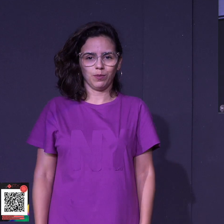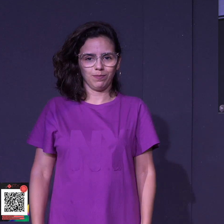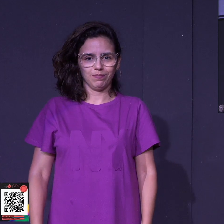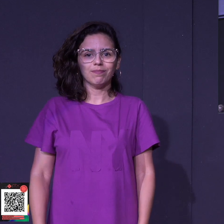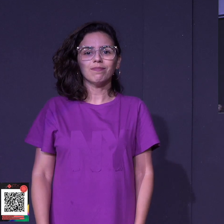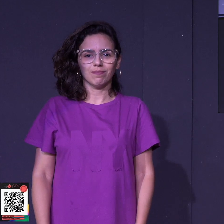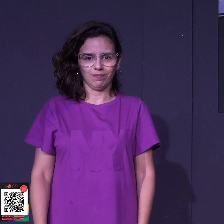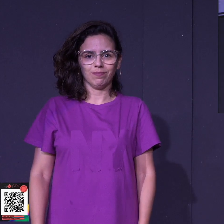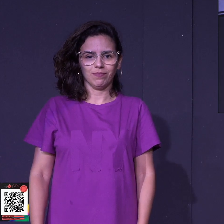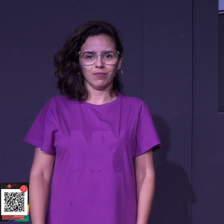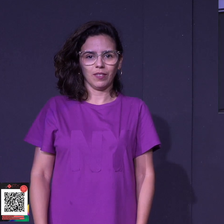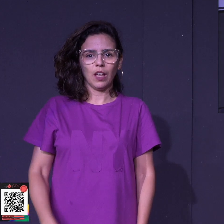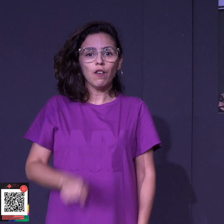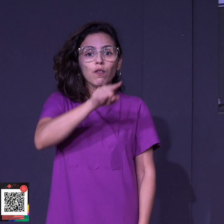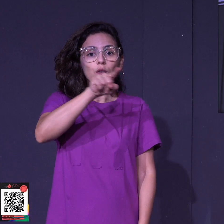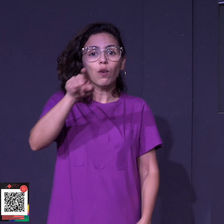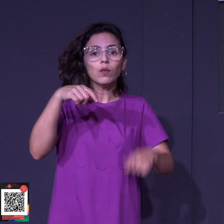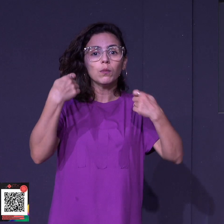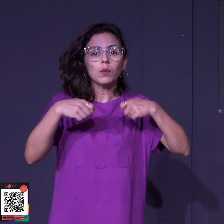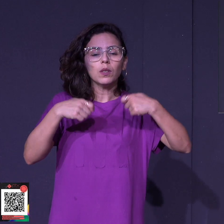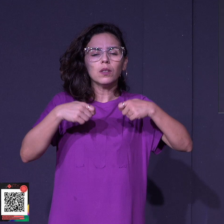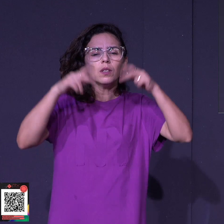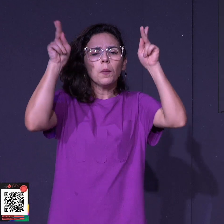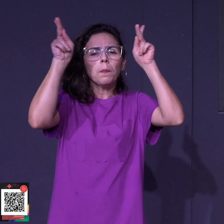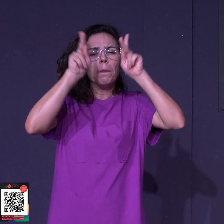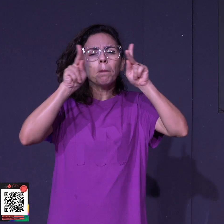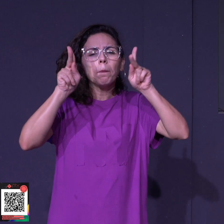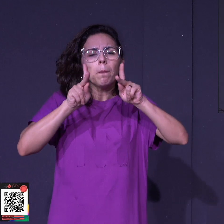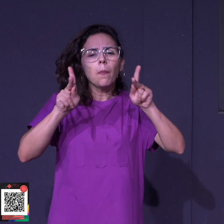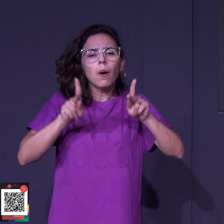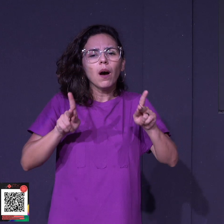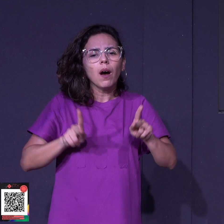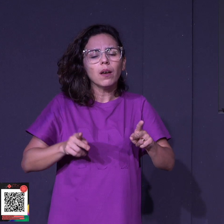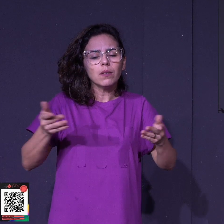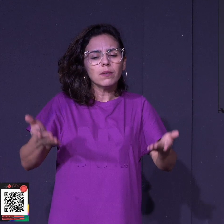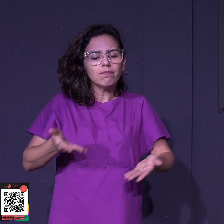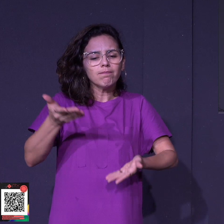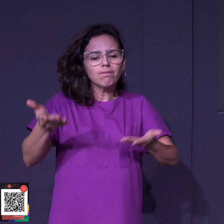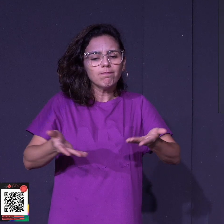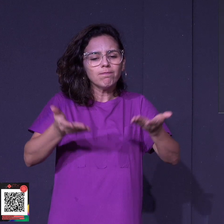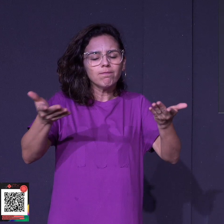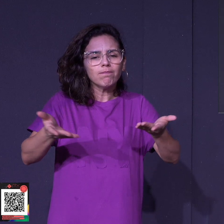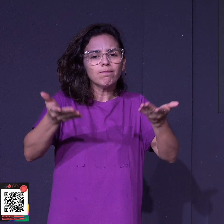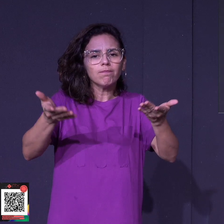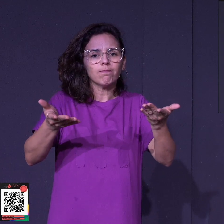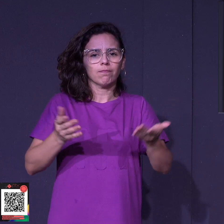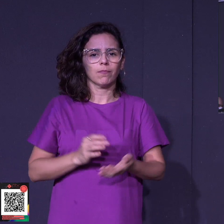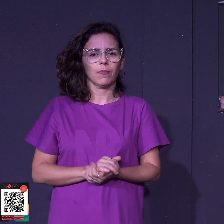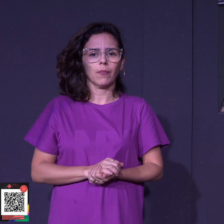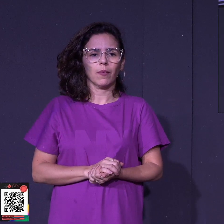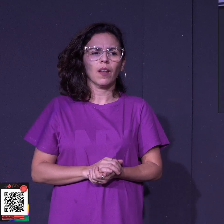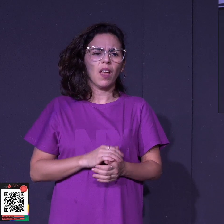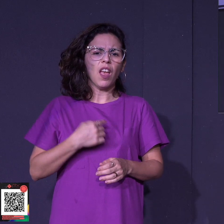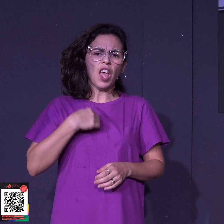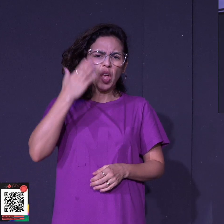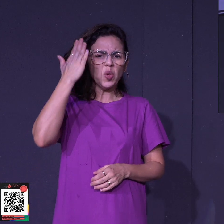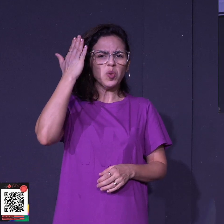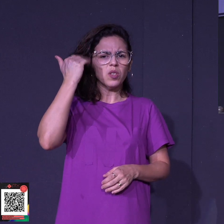pacificadores. Amém? Mas às vezes você tem alguém que te detesta que você nem sabe. Você às vezes está inocente no contexto.